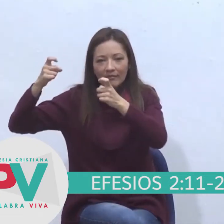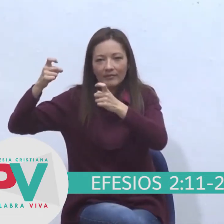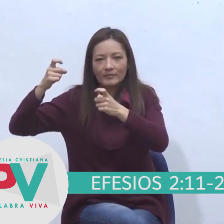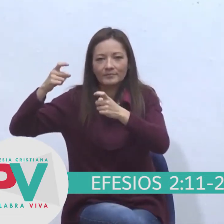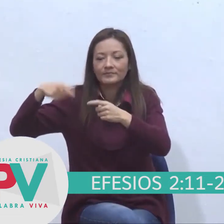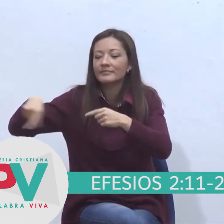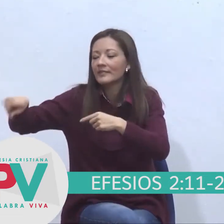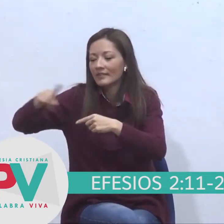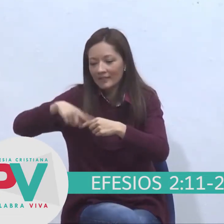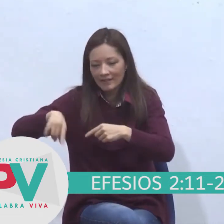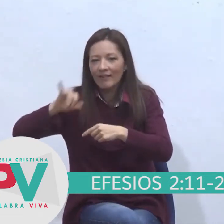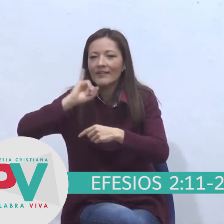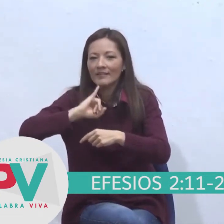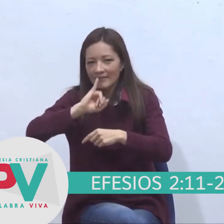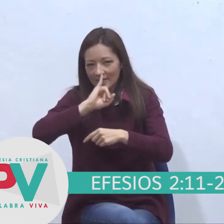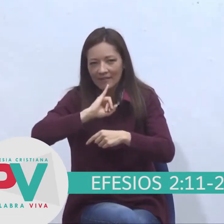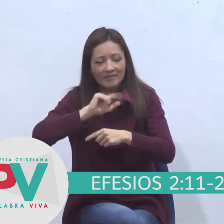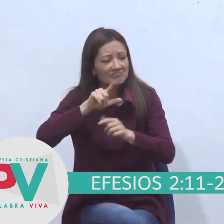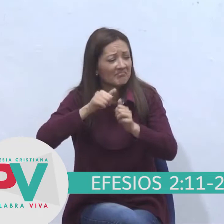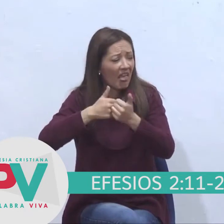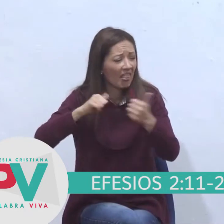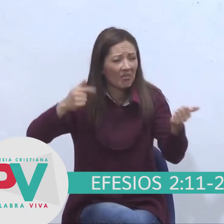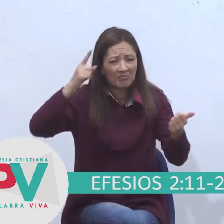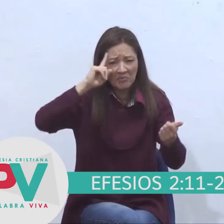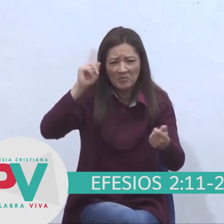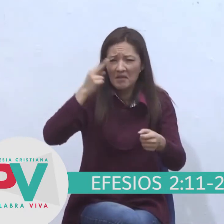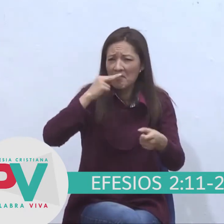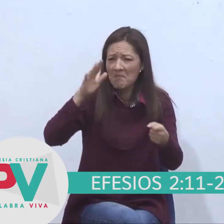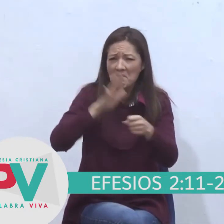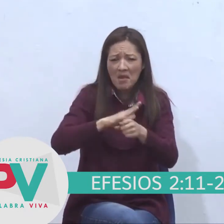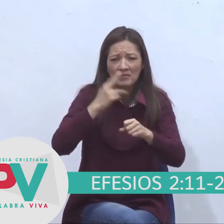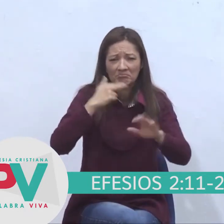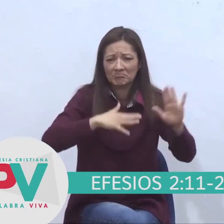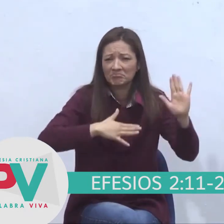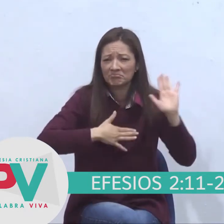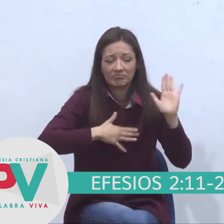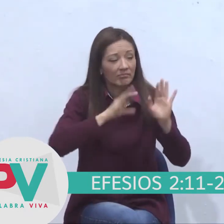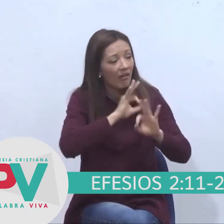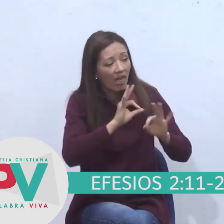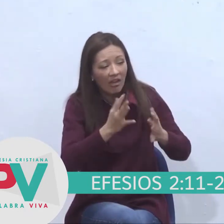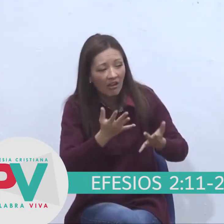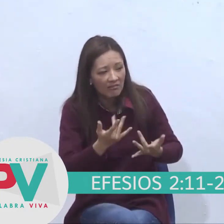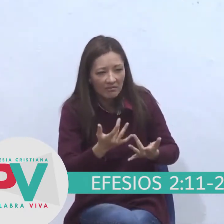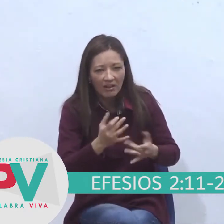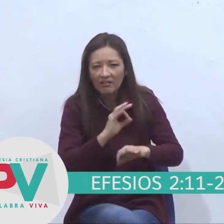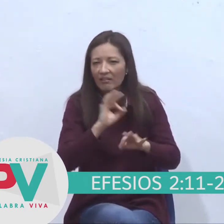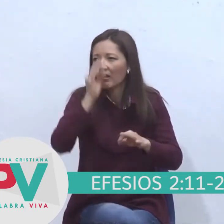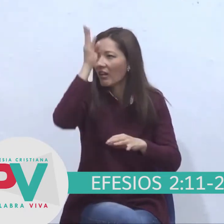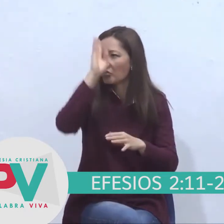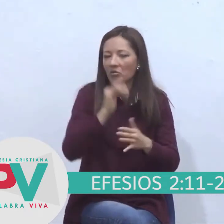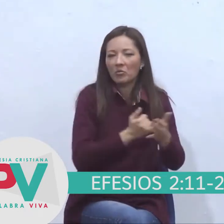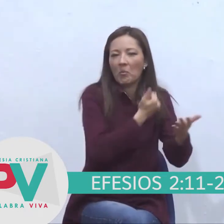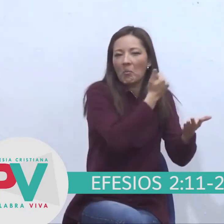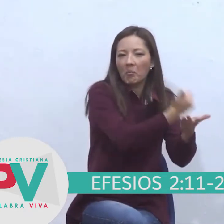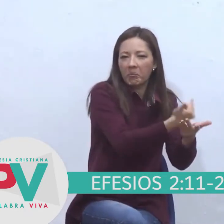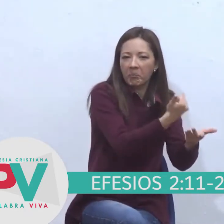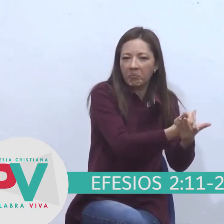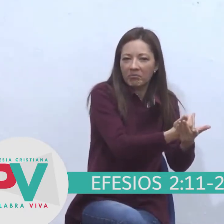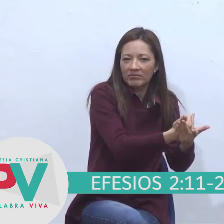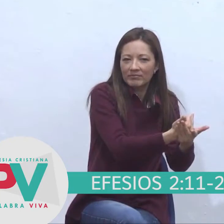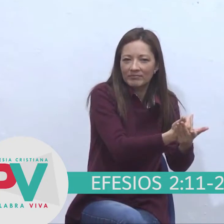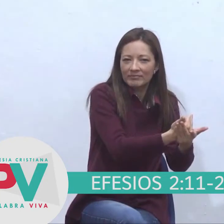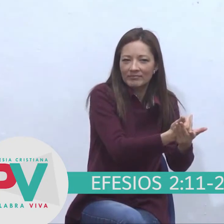Israel y ajenos a los pactos de la promesa, sin esperanza y sin Dios en el mundo. ¿Usted ve esto